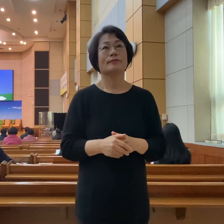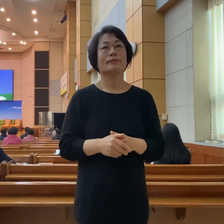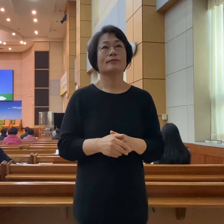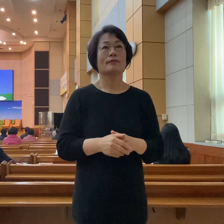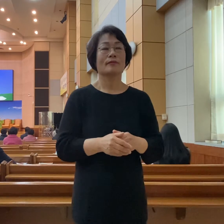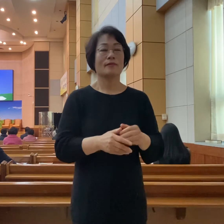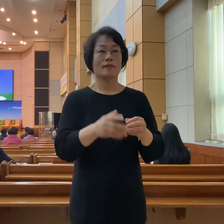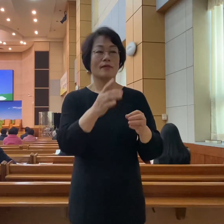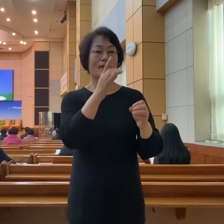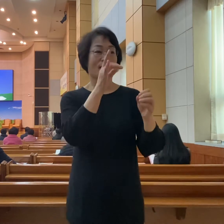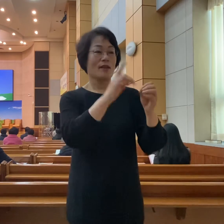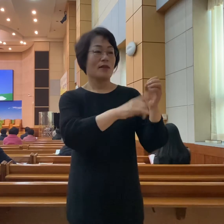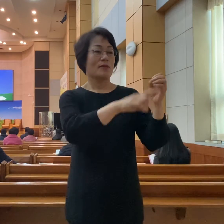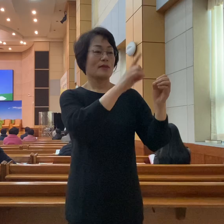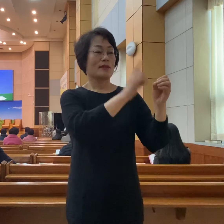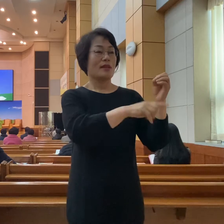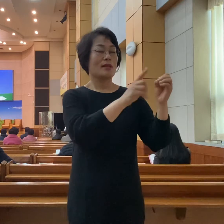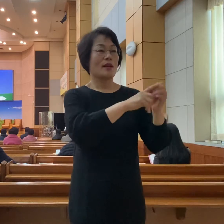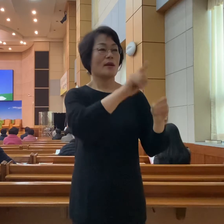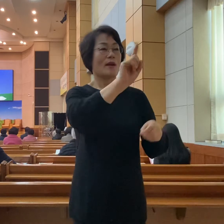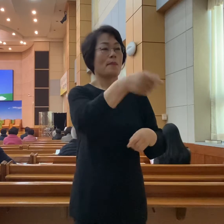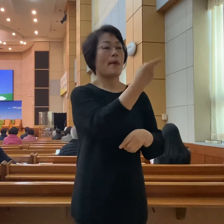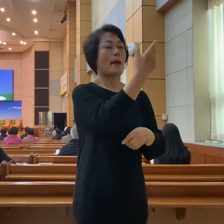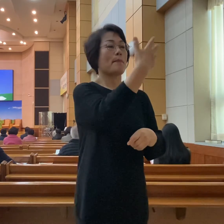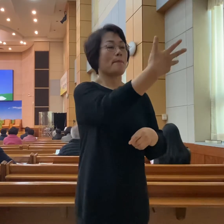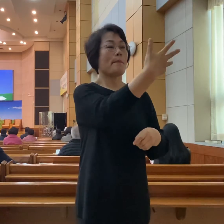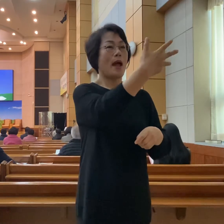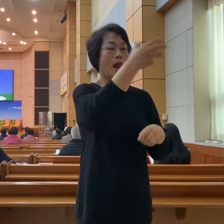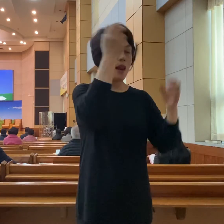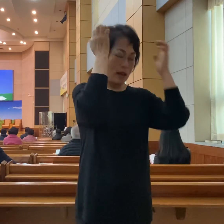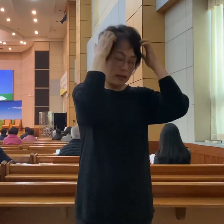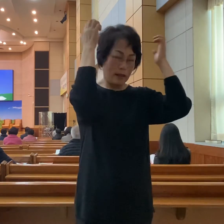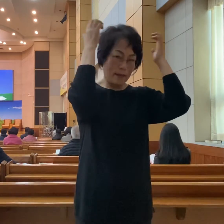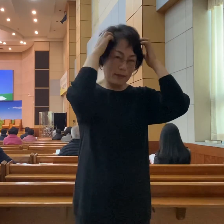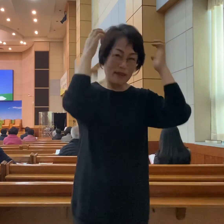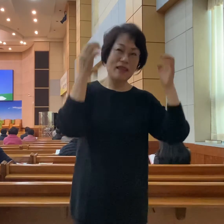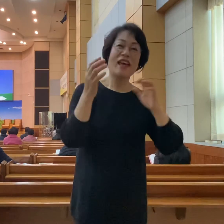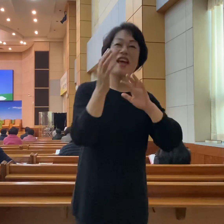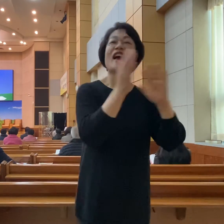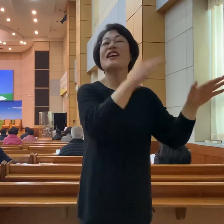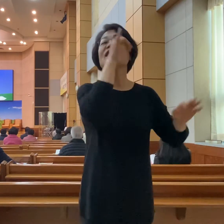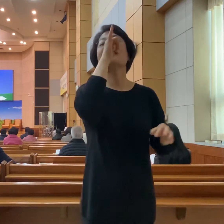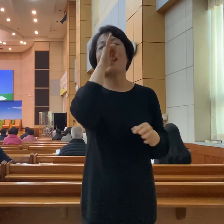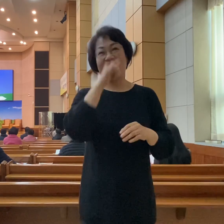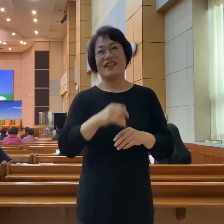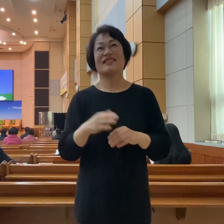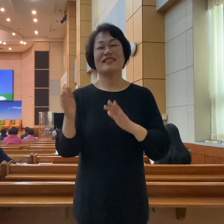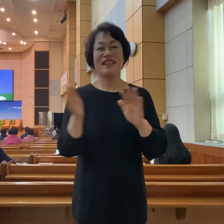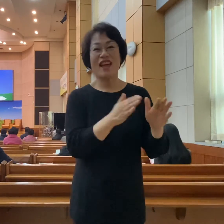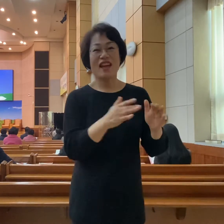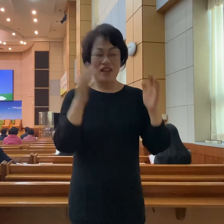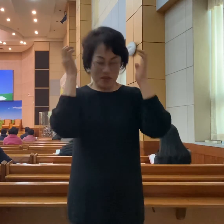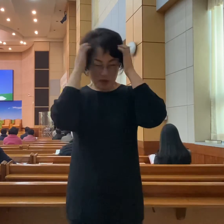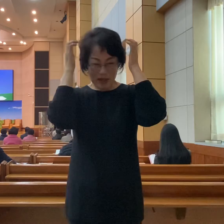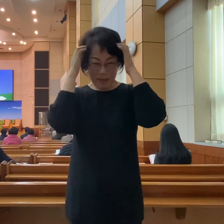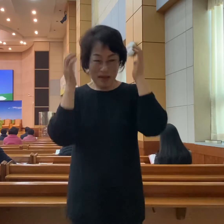불교에서는 108번뇌 이래 말하지만 108번뇌가 아니고, 그래서 이 번뇌 한번 할